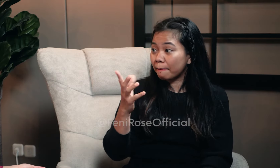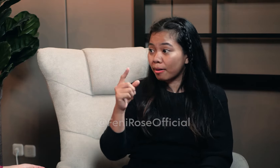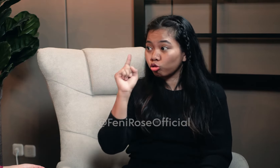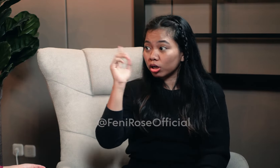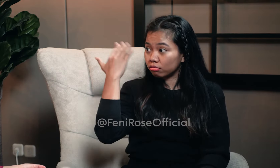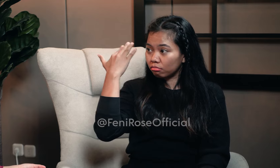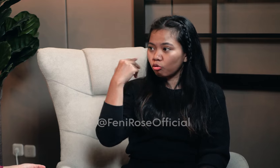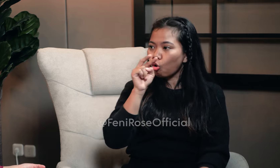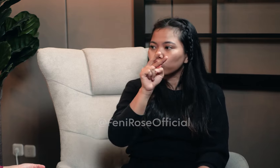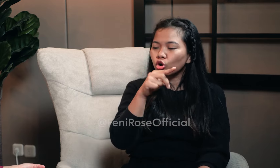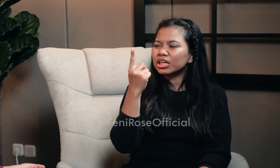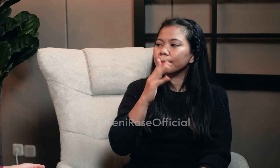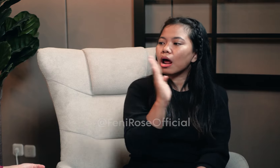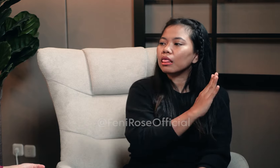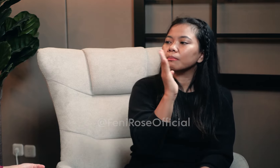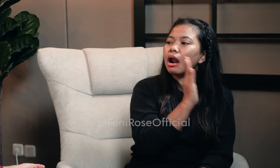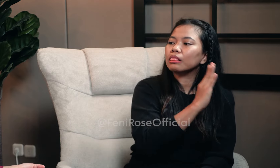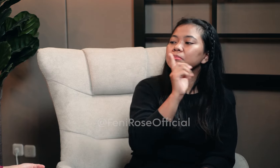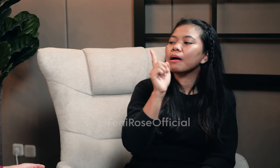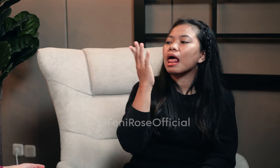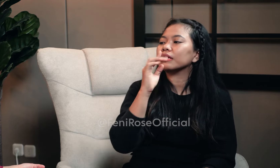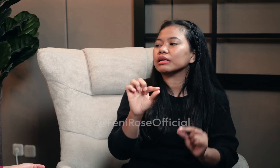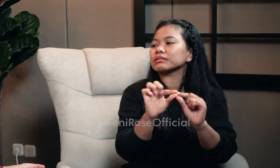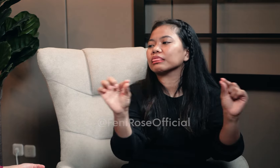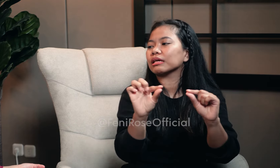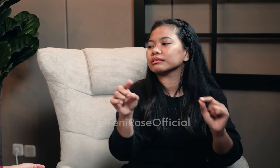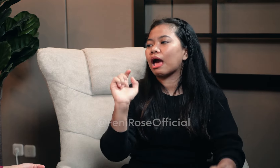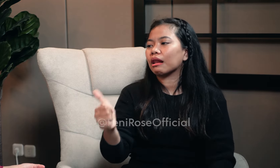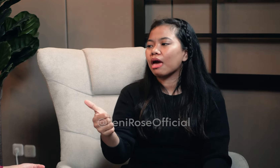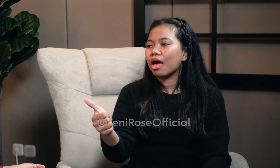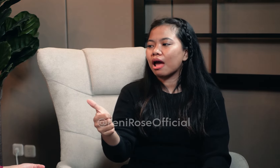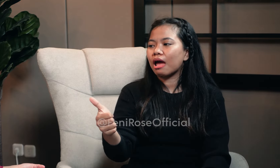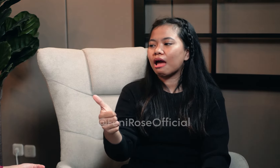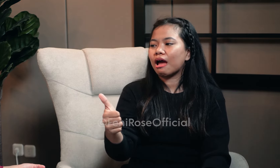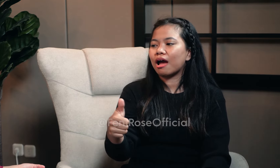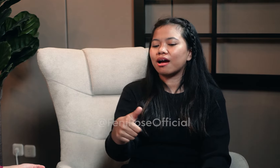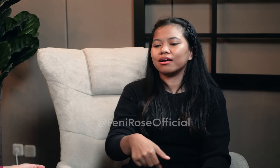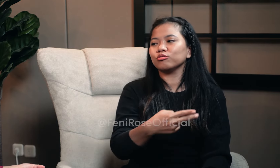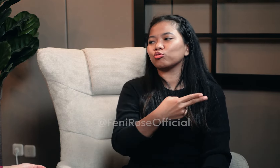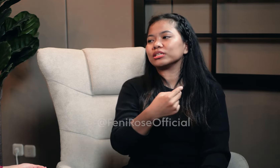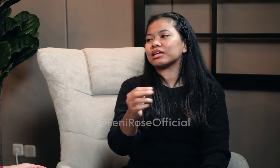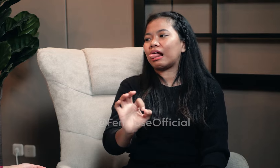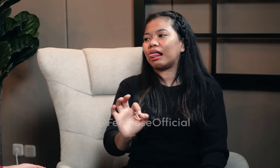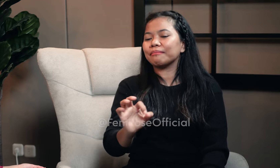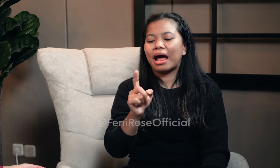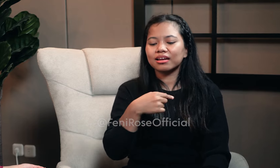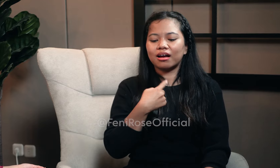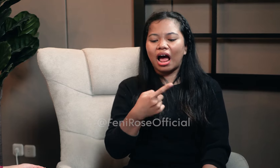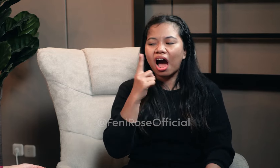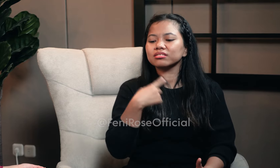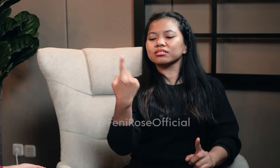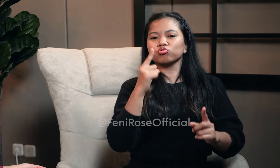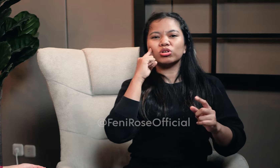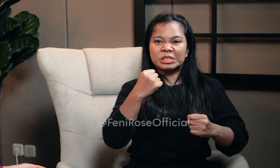tapi sebab tuli itu e selalu nonton film barat karena kan pasti otomatis subtitle tapi kalau film Indonesia tuh